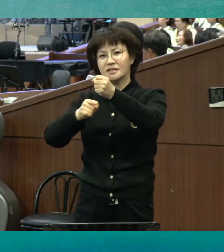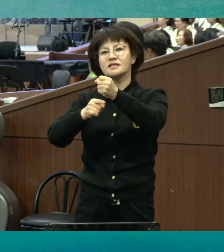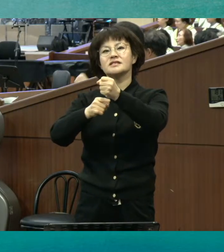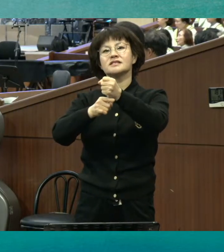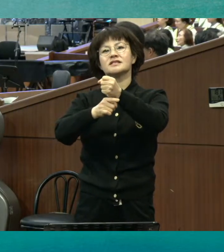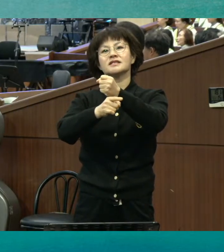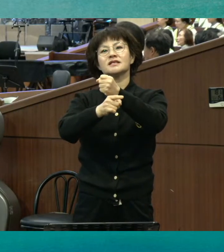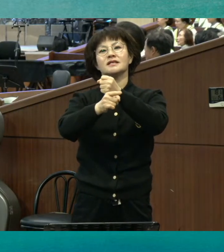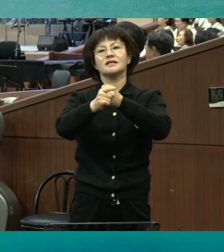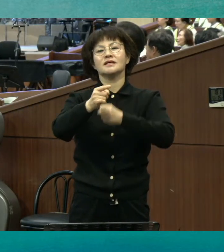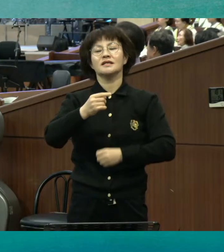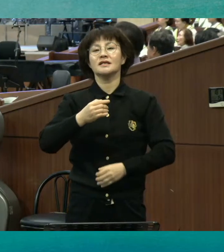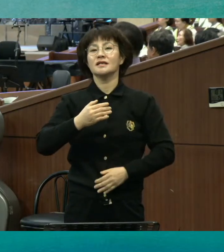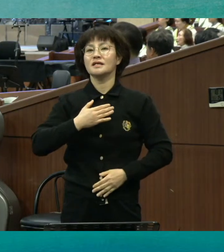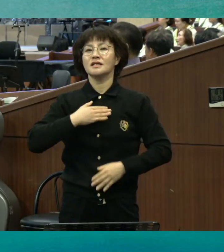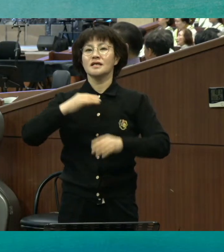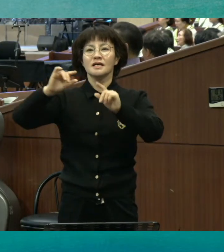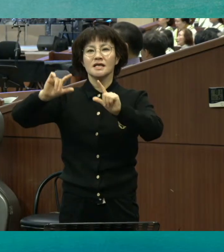뜻이